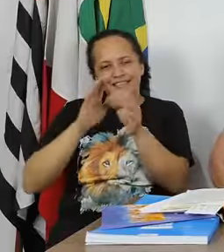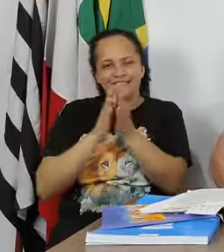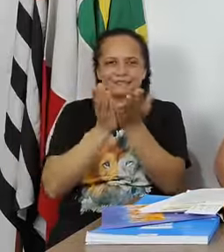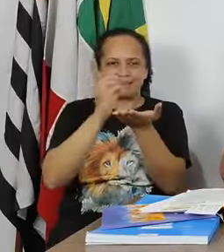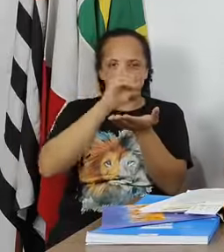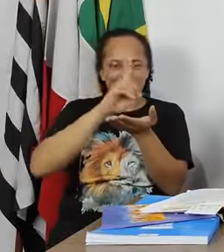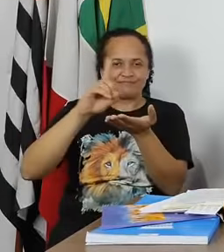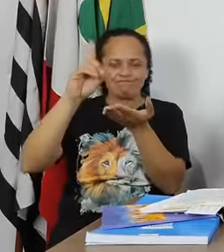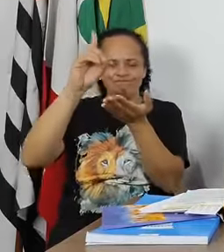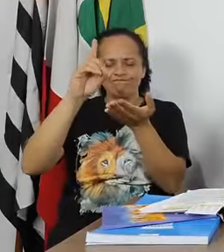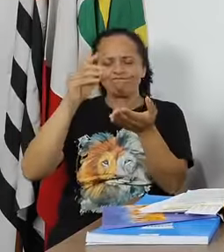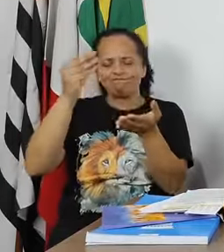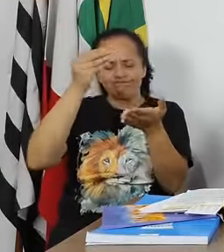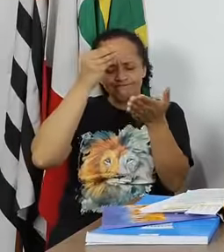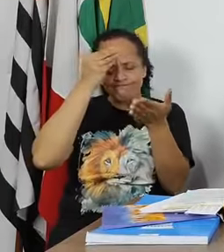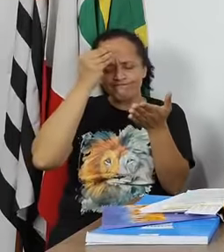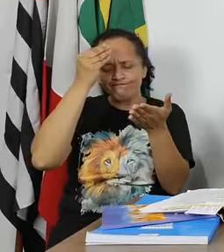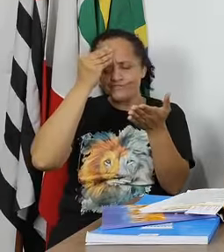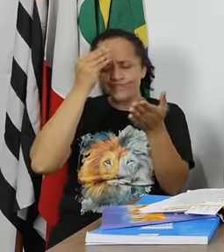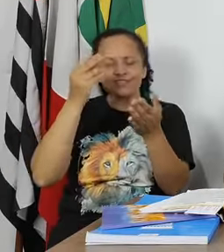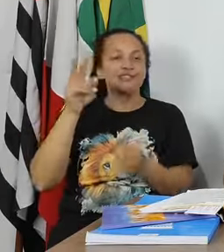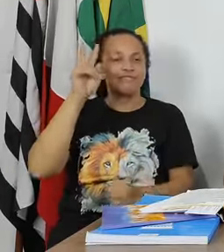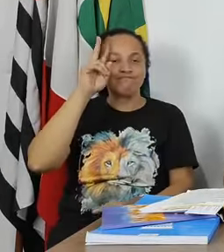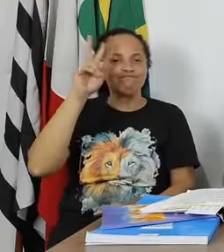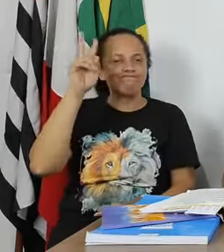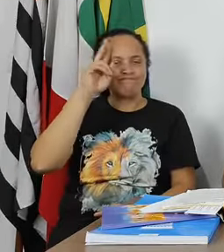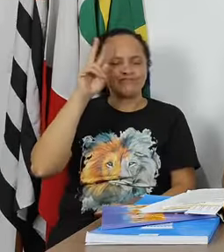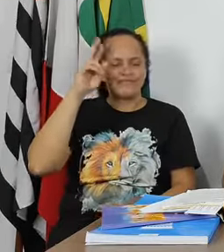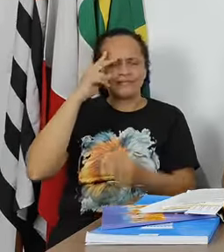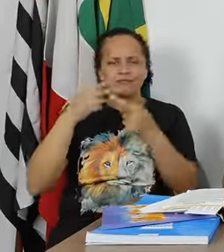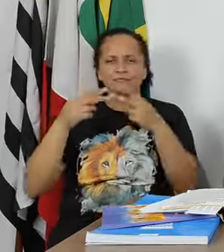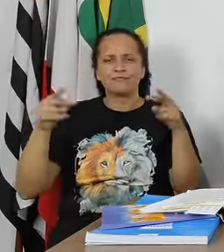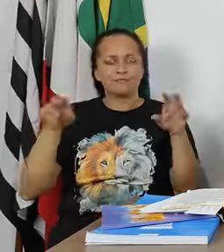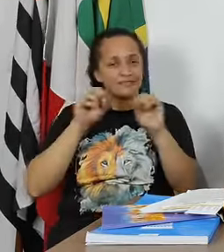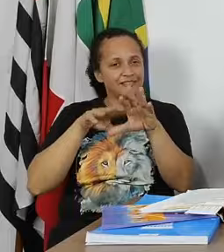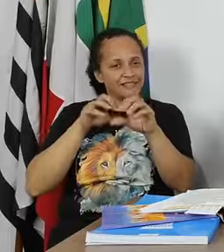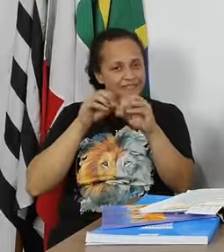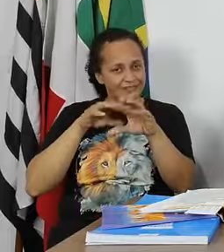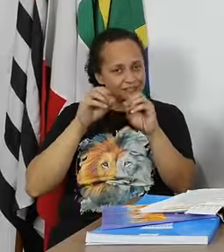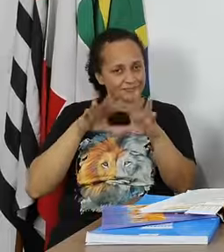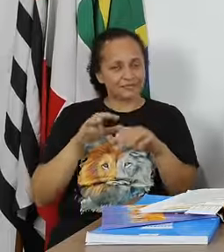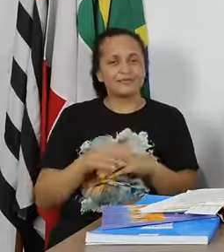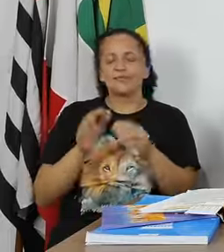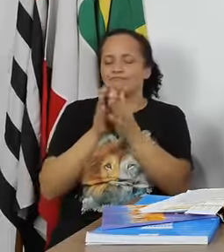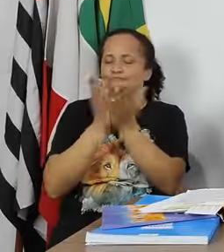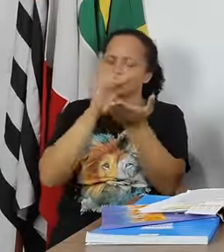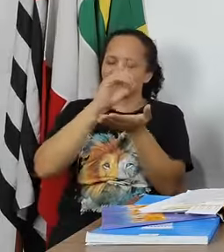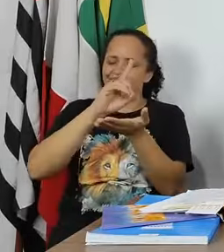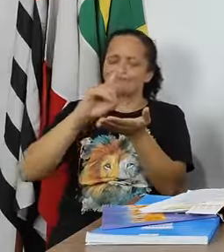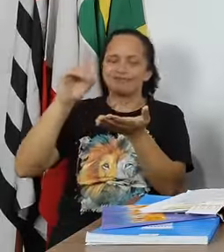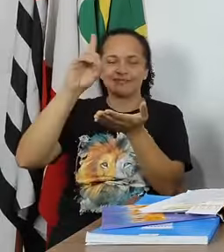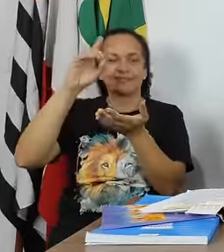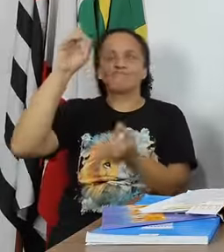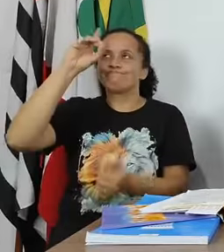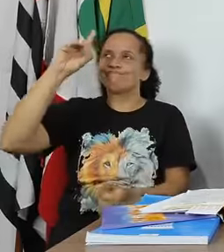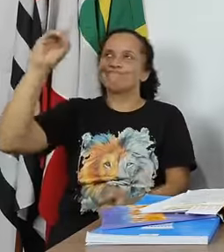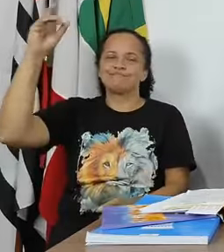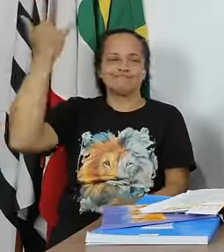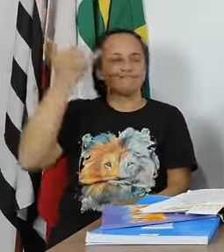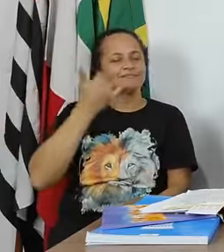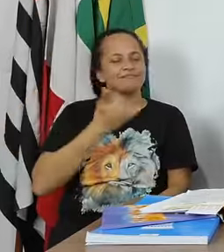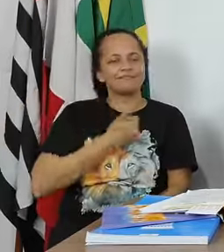gente estar meditando aqui sobre as lições, né, sobre o texto da Bíblia que Deus tem para nós. É